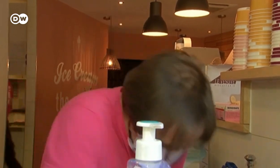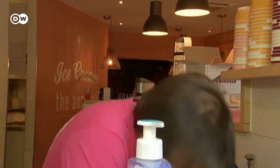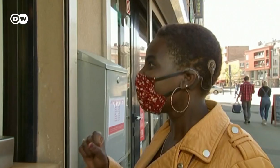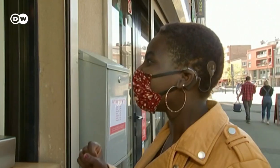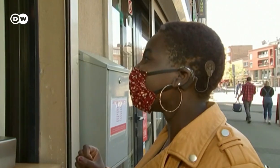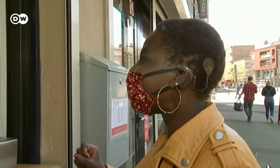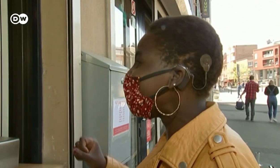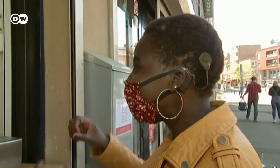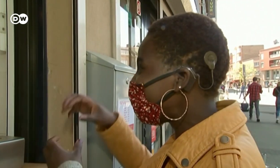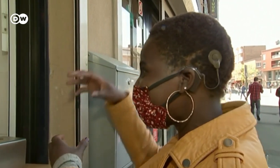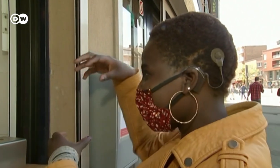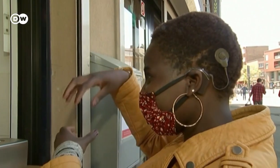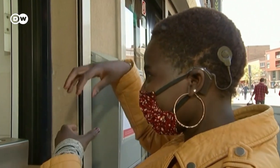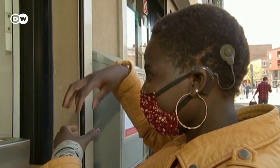personas con discapacidad auditiva.